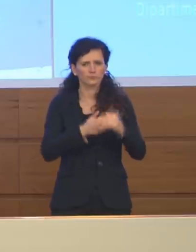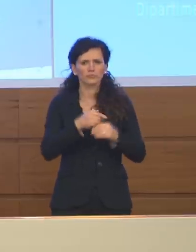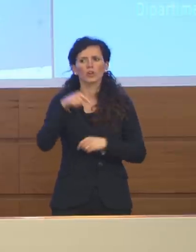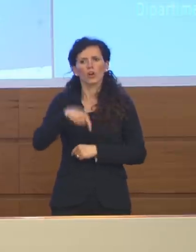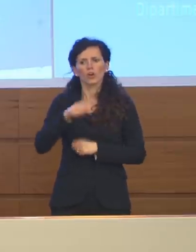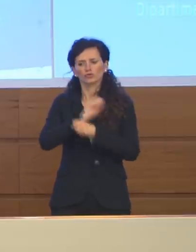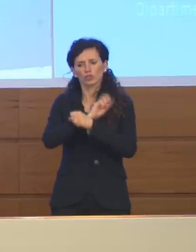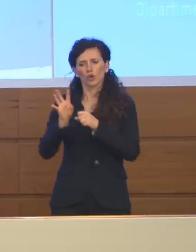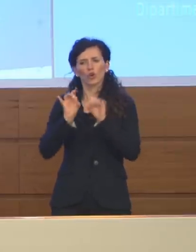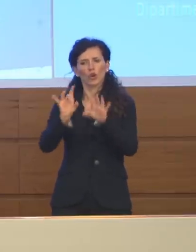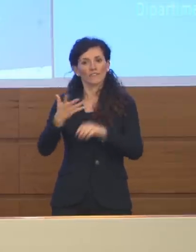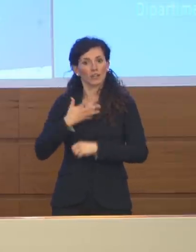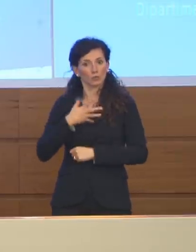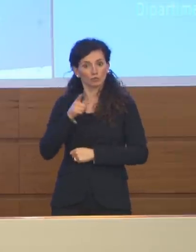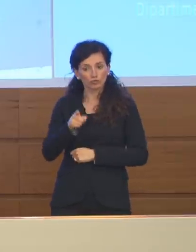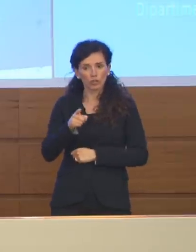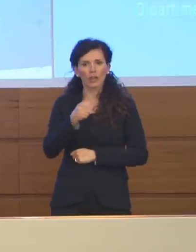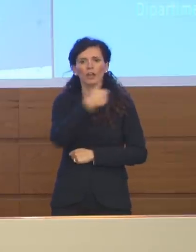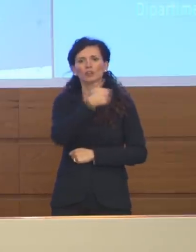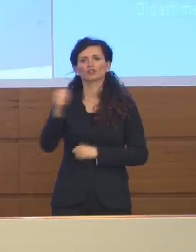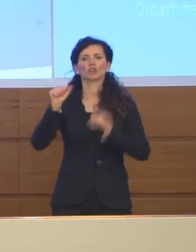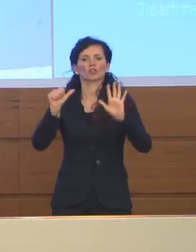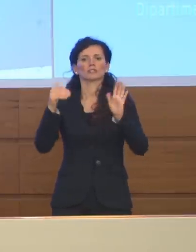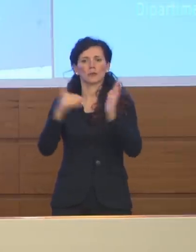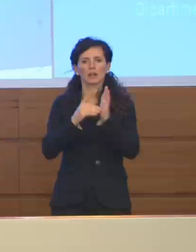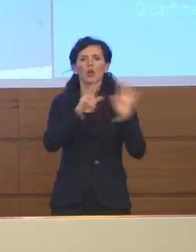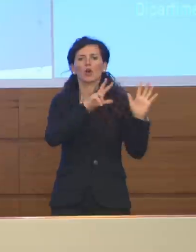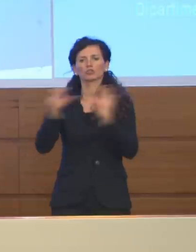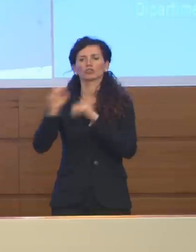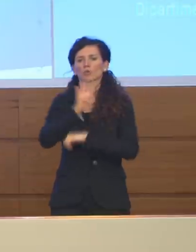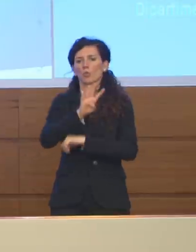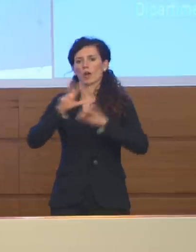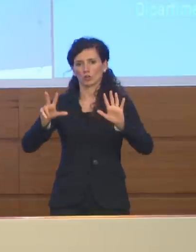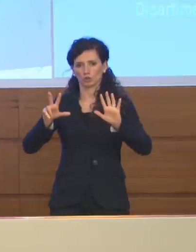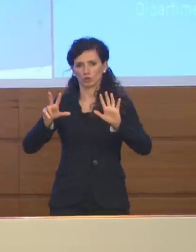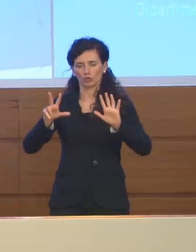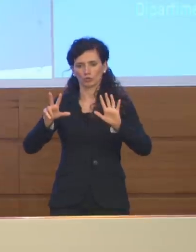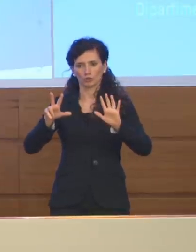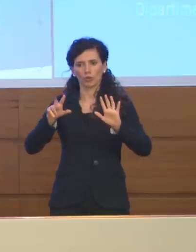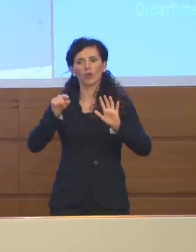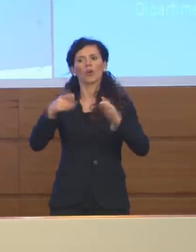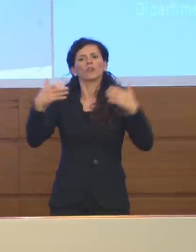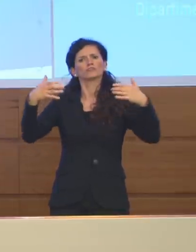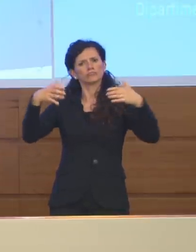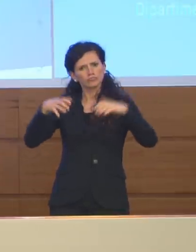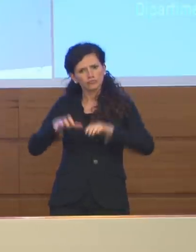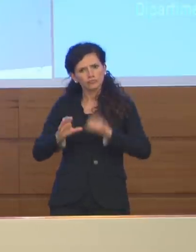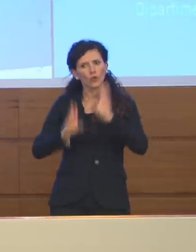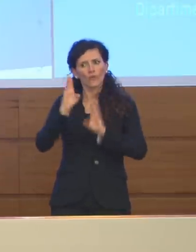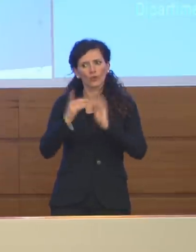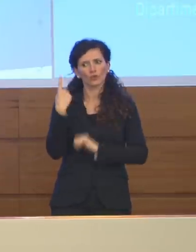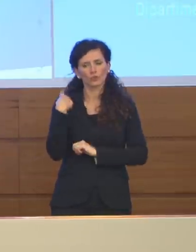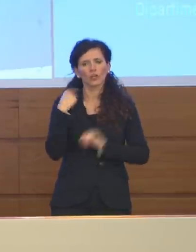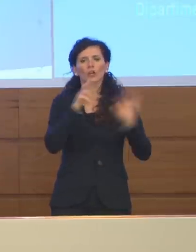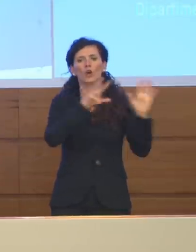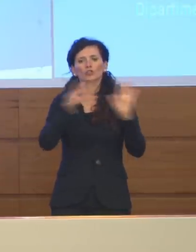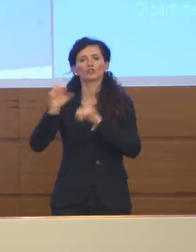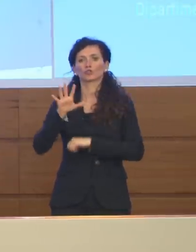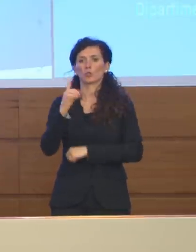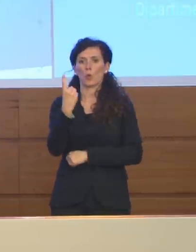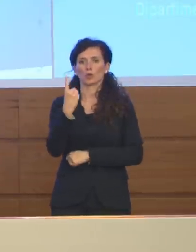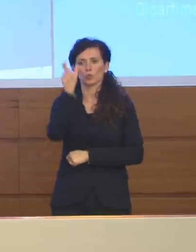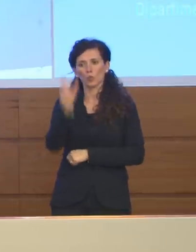attualmente positive di 100 6.848 con un calo rispetto a ieri di 851